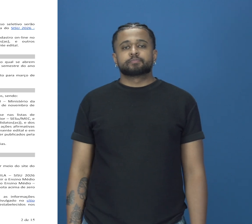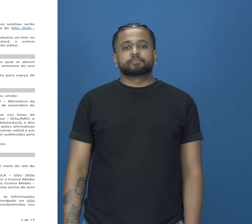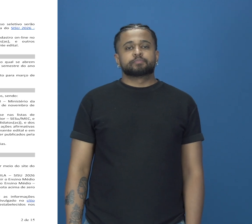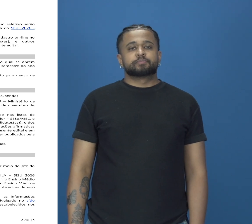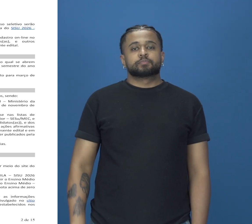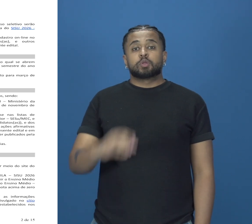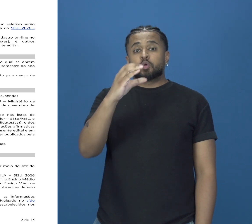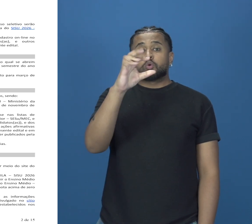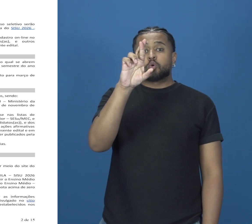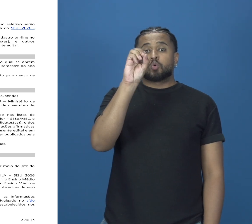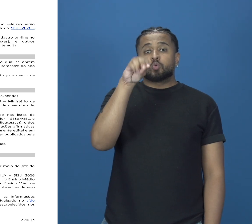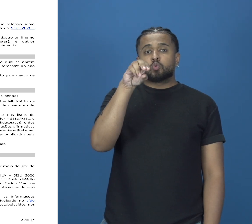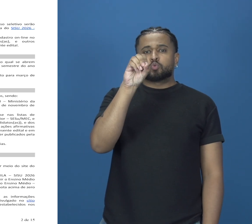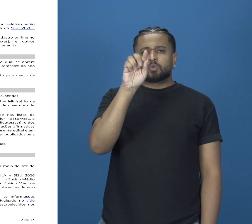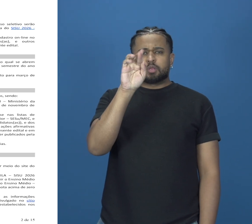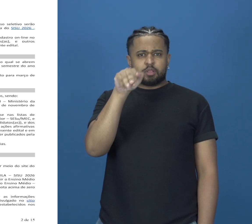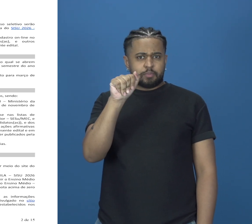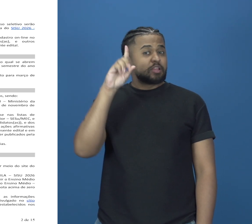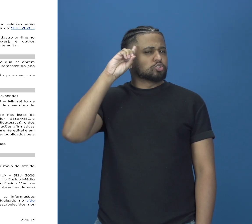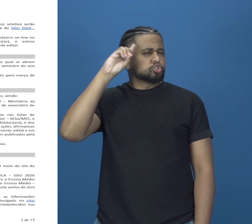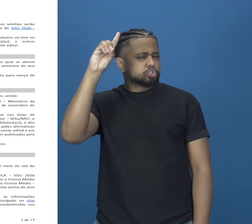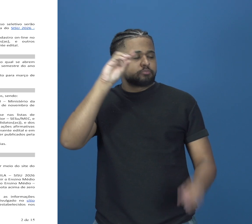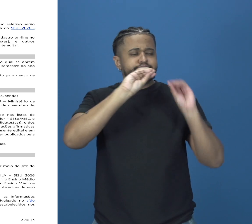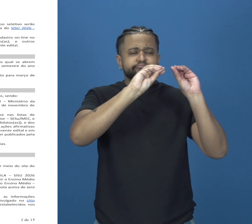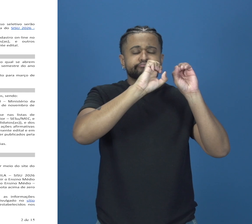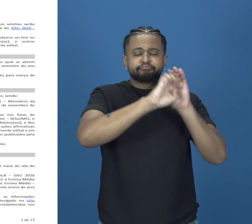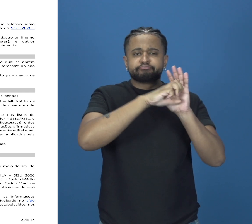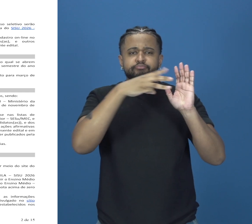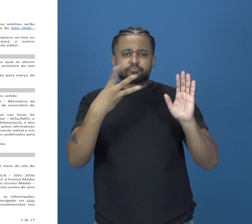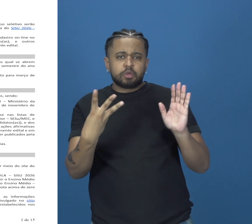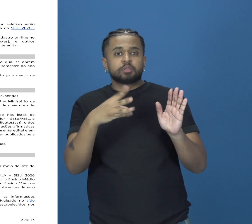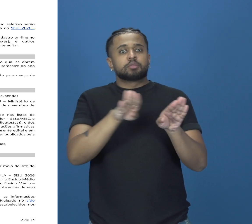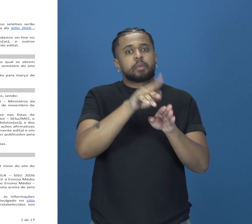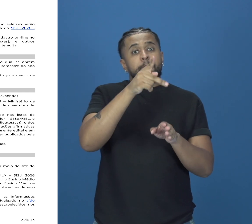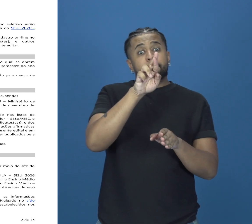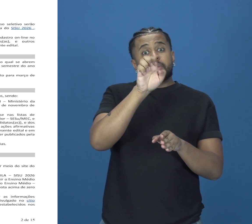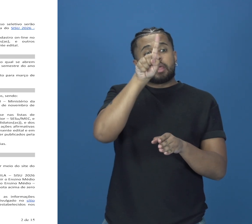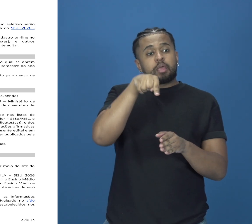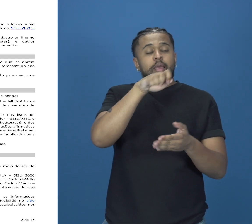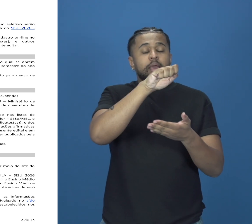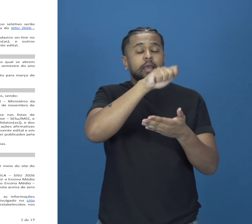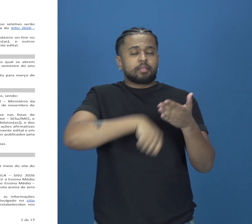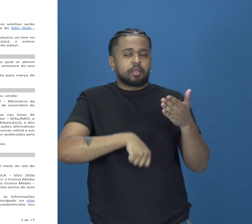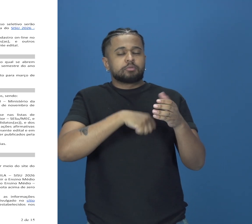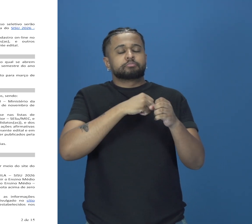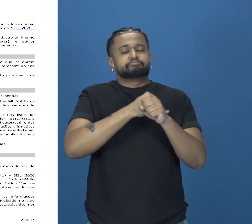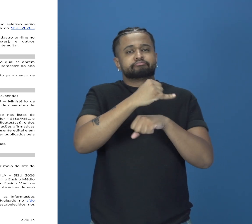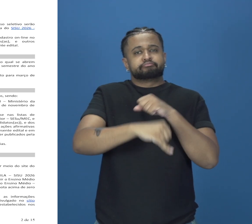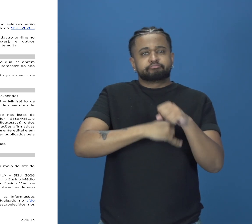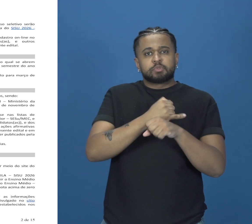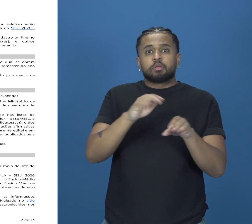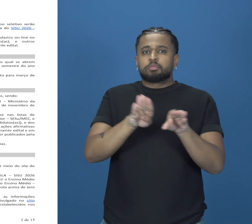cronograma contendo datas das publicações de editais, pré-cadastro online no sistema, datas de divulgação